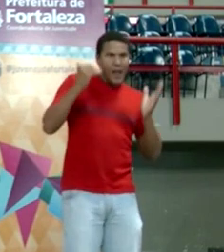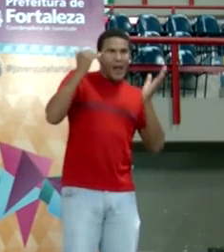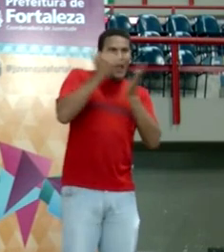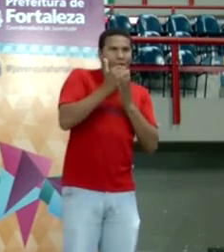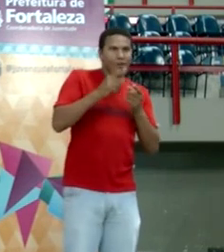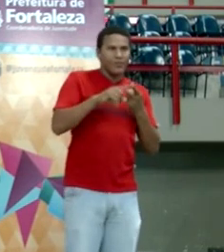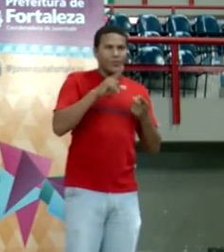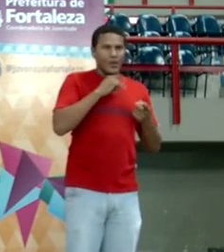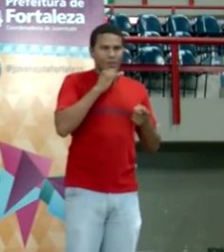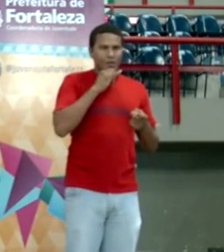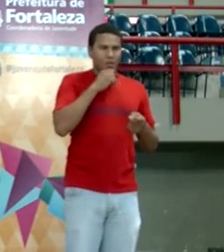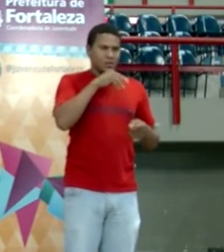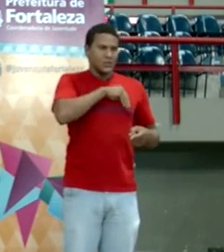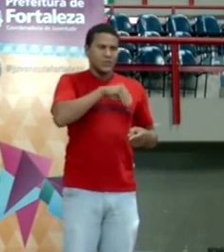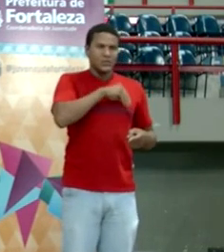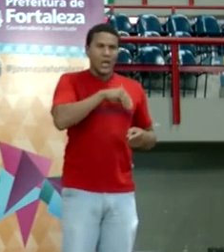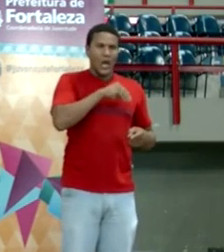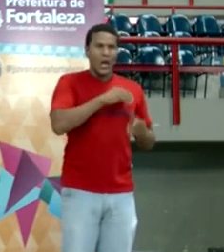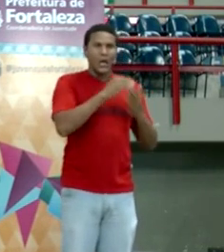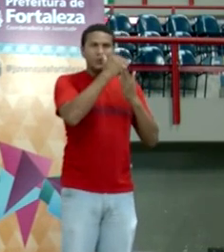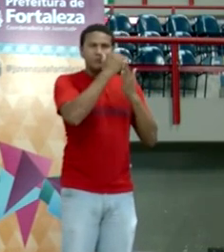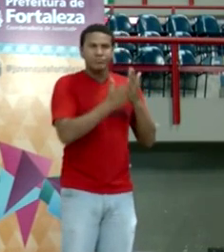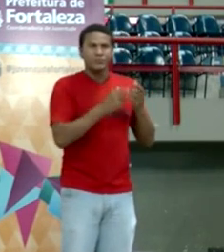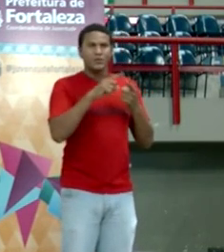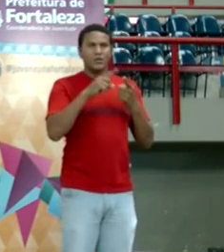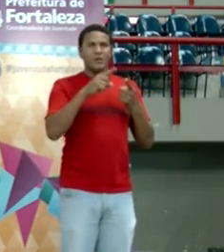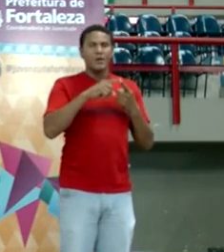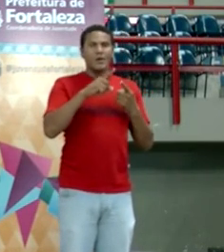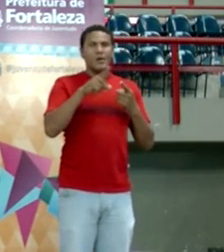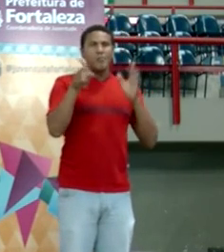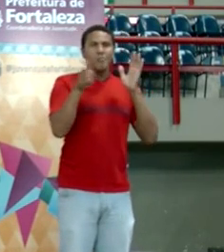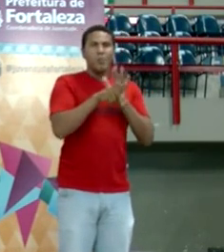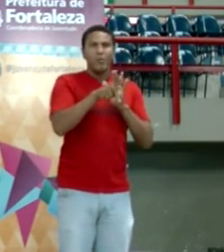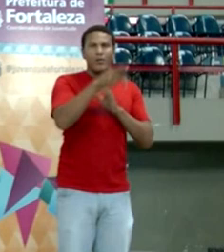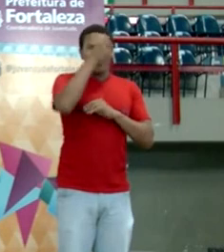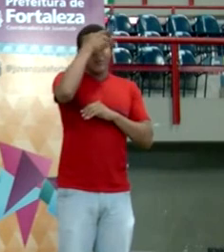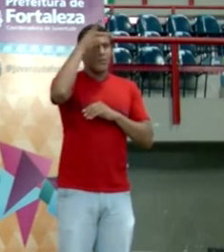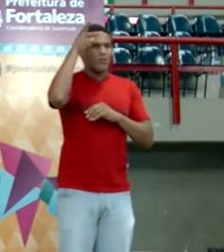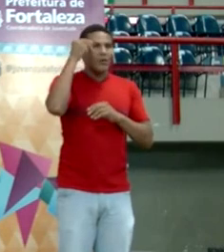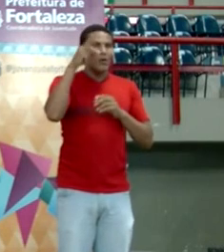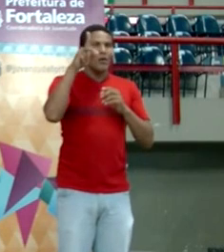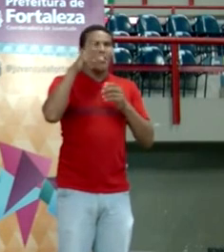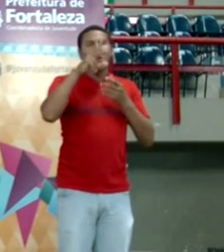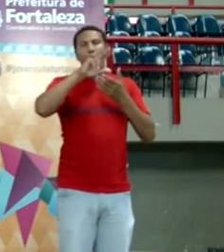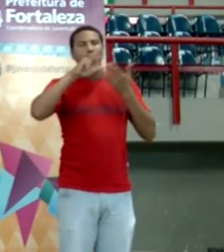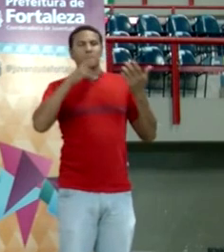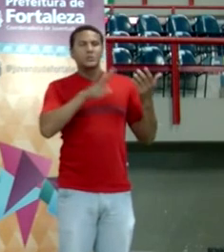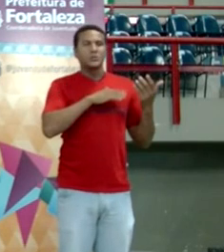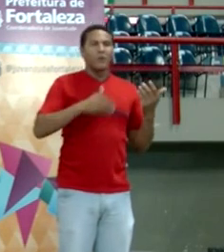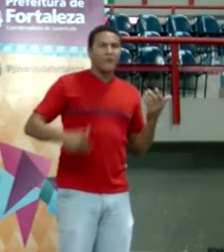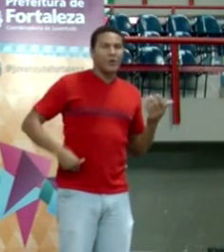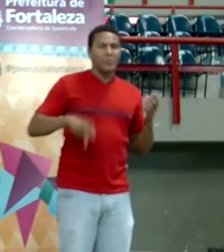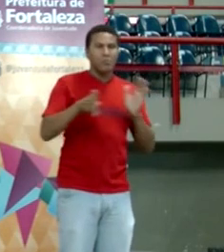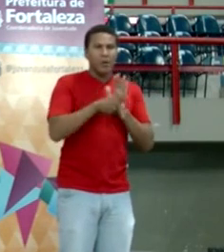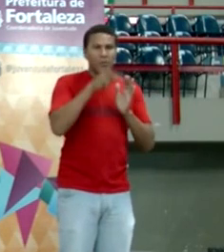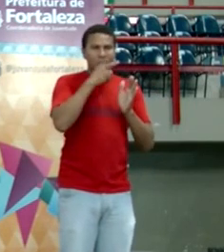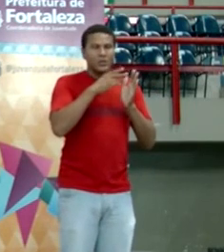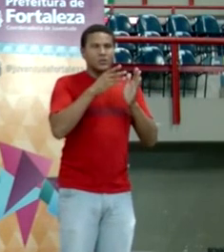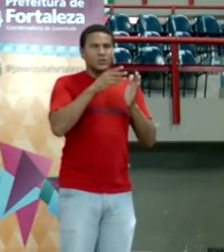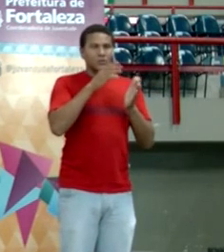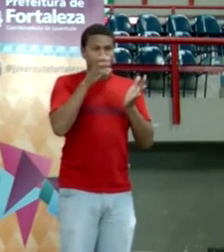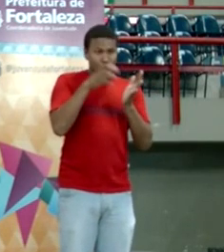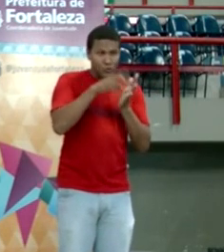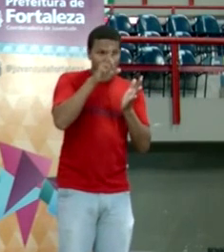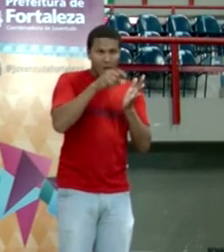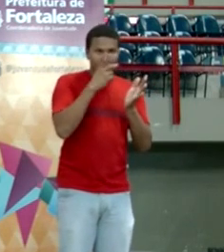salário, cortar funcionário público. Isso é uma prática neoliberal. O Estado vai gastar menos. Então, quando